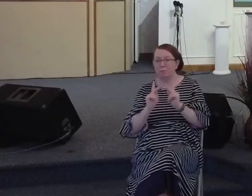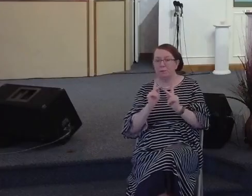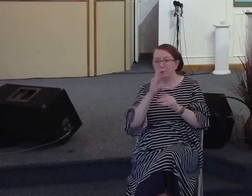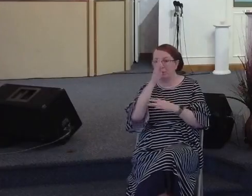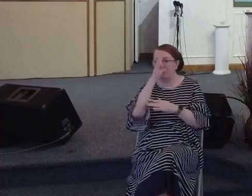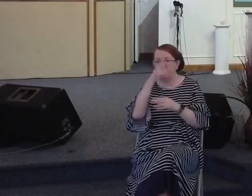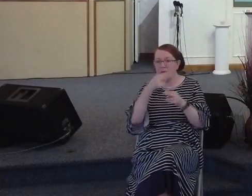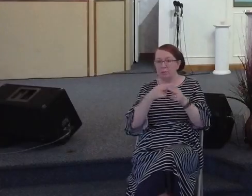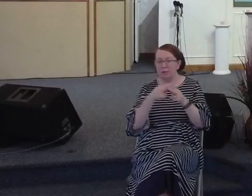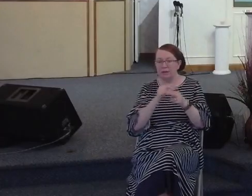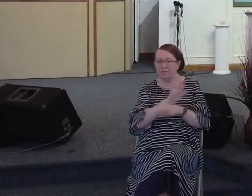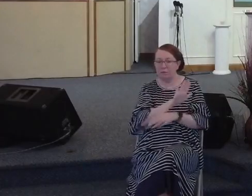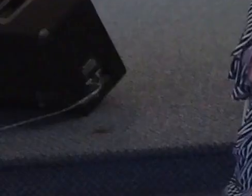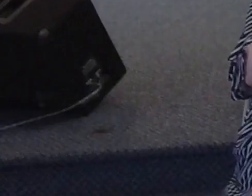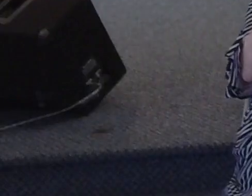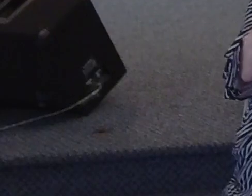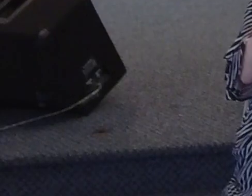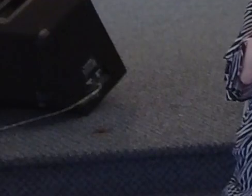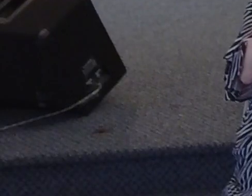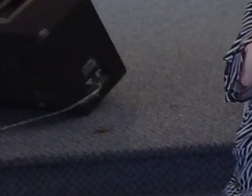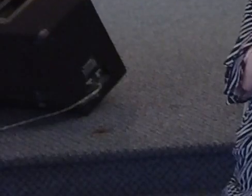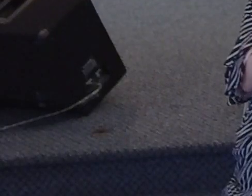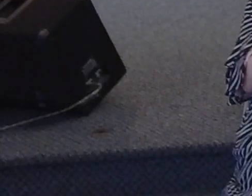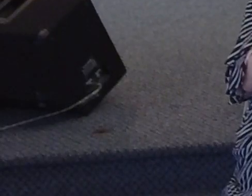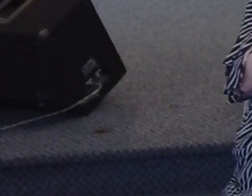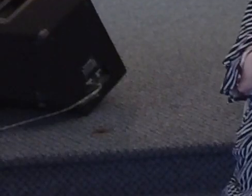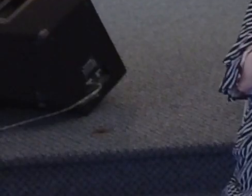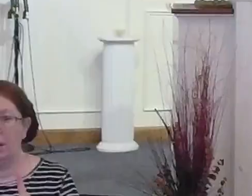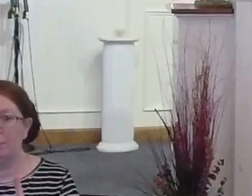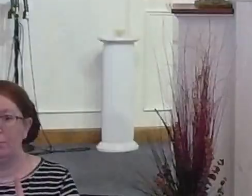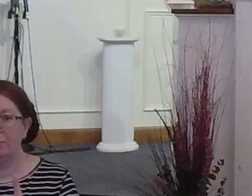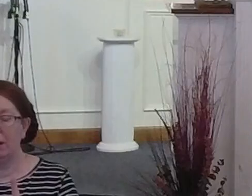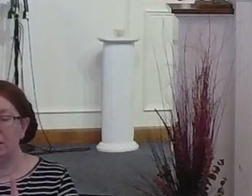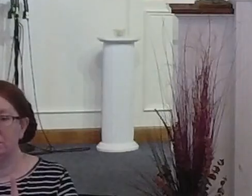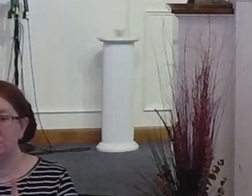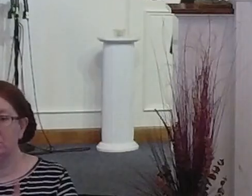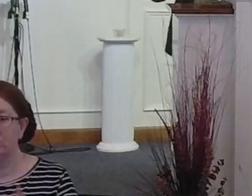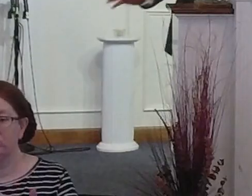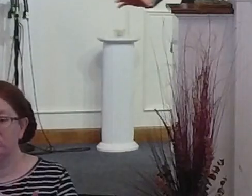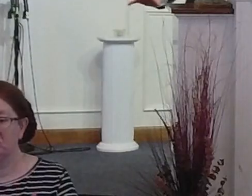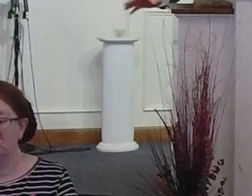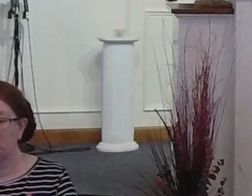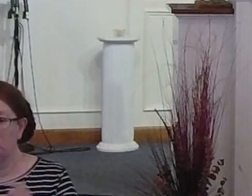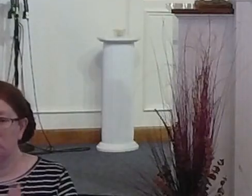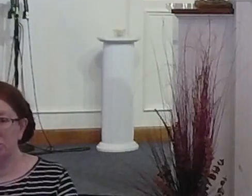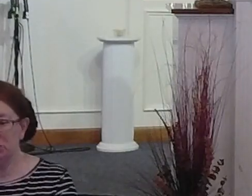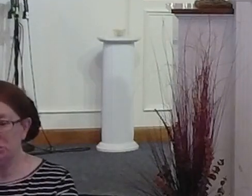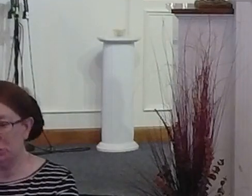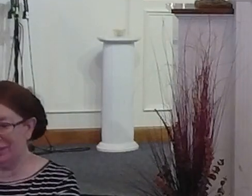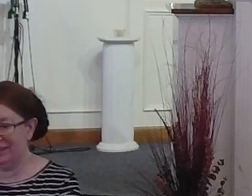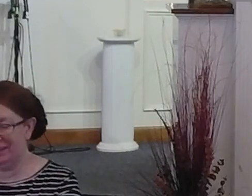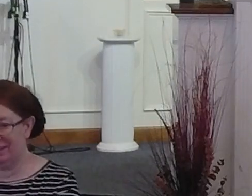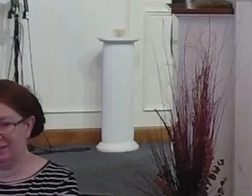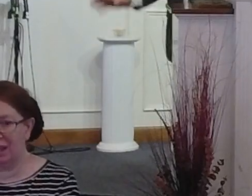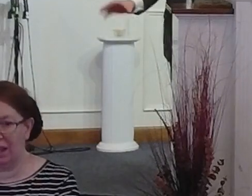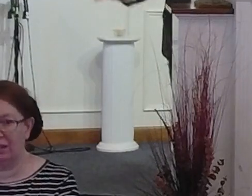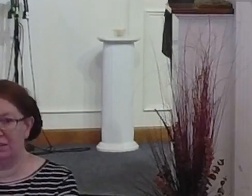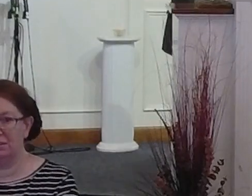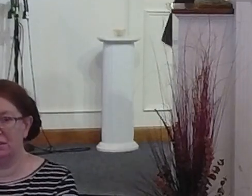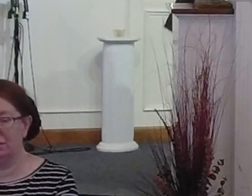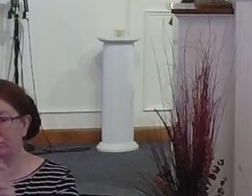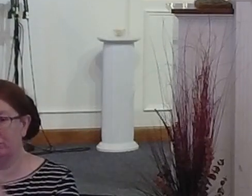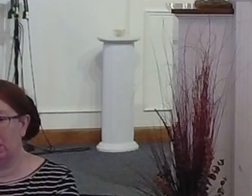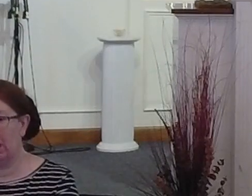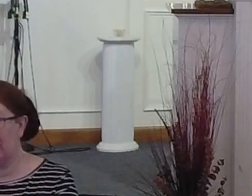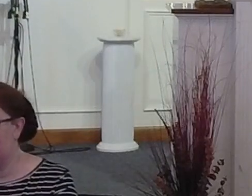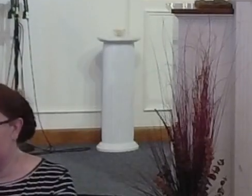mundo llamaba a sus dioses, todo el mundo tenía su conexión, pero solamente la gente de Dios sabía que él era Dios y